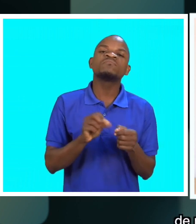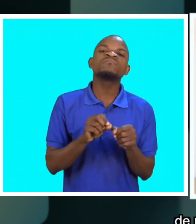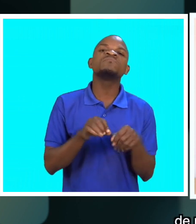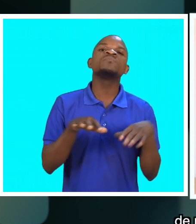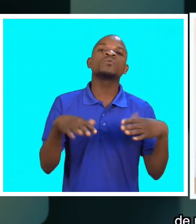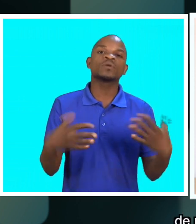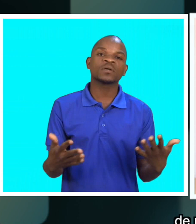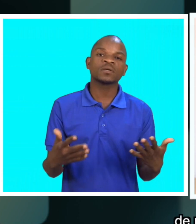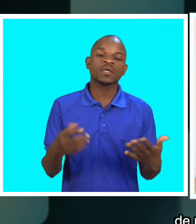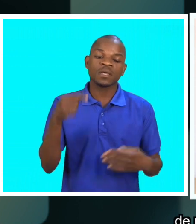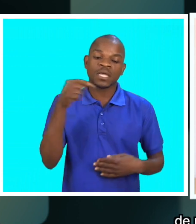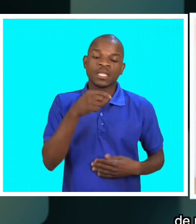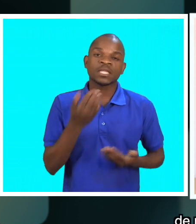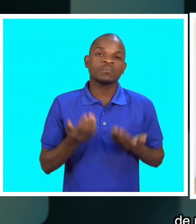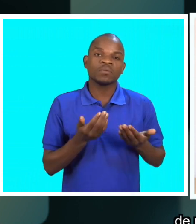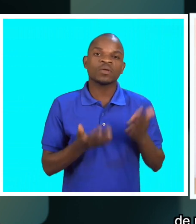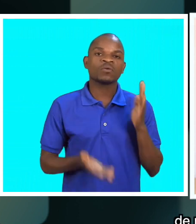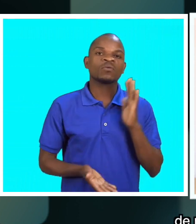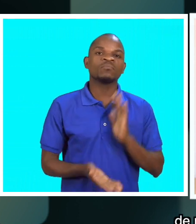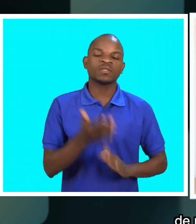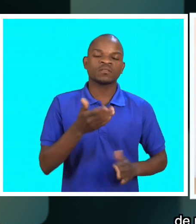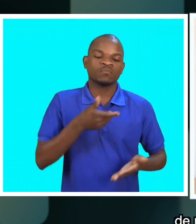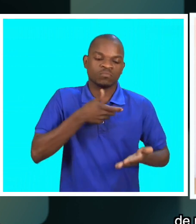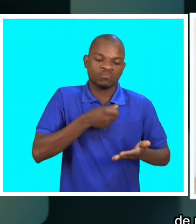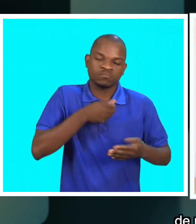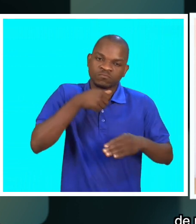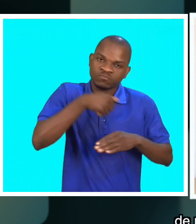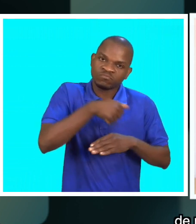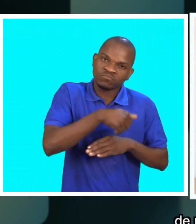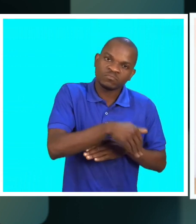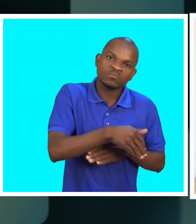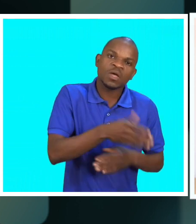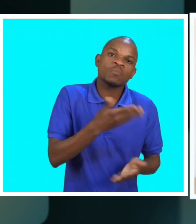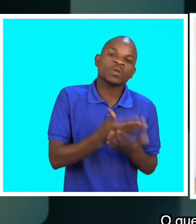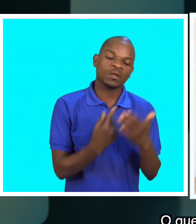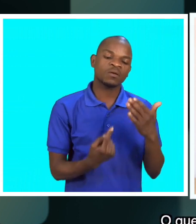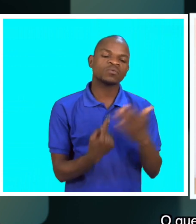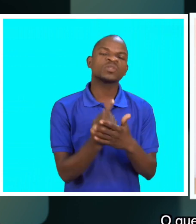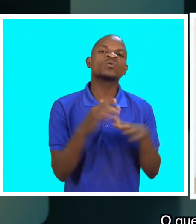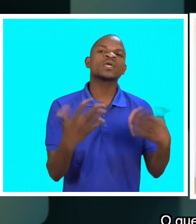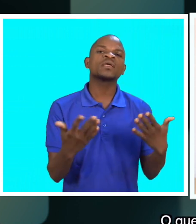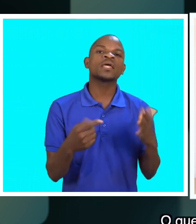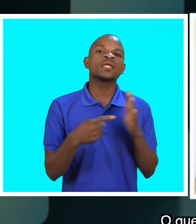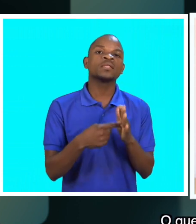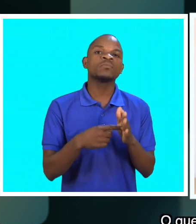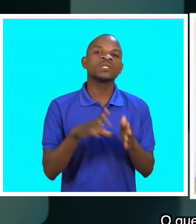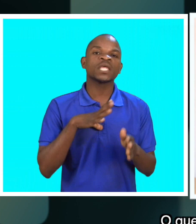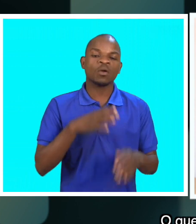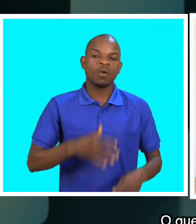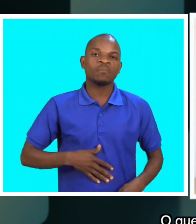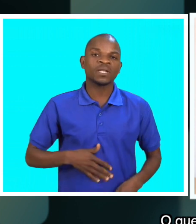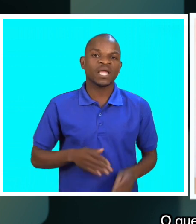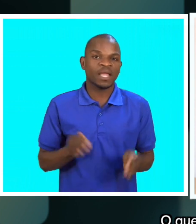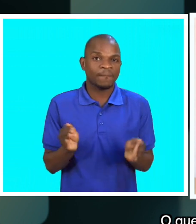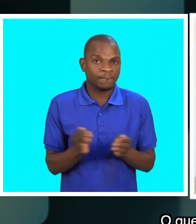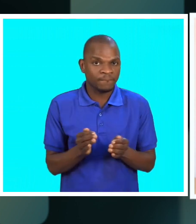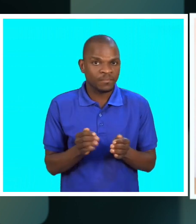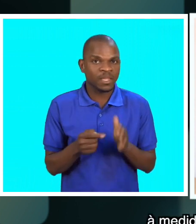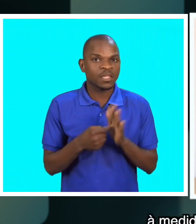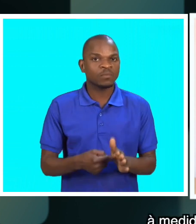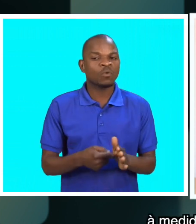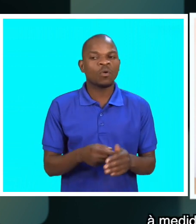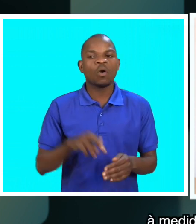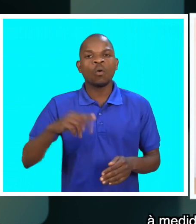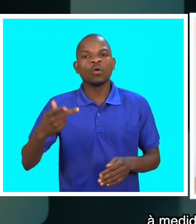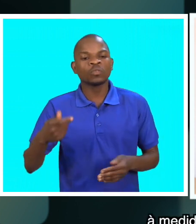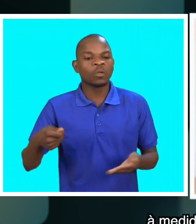de modo que elas adiram mais ao aleitamento materno. O que acontece? Se a criança tem, como tem um estômago pequeno, à medida que ela